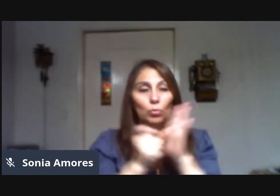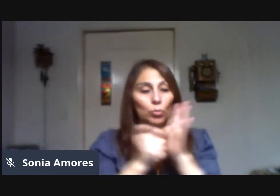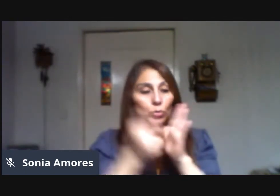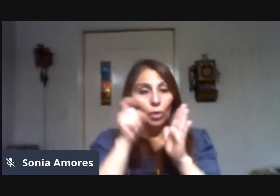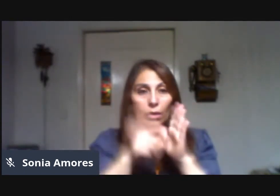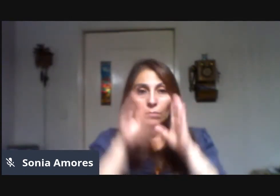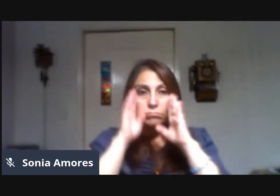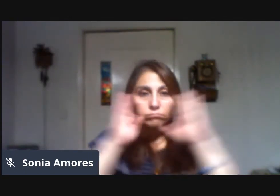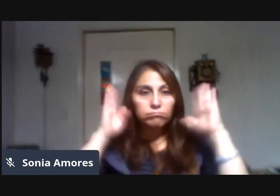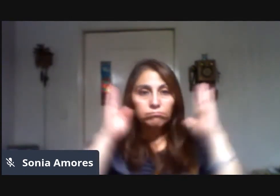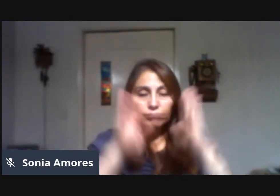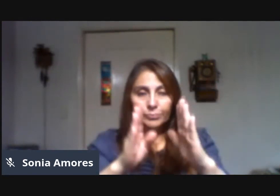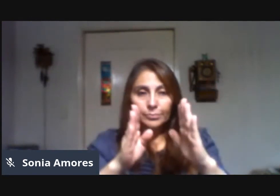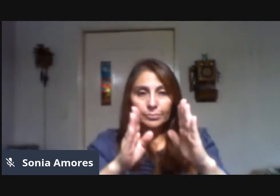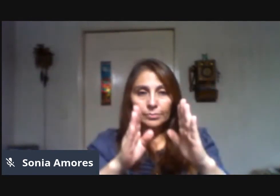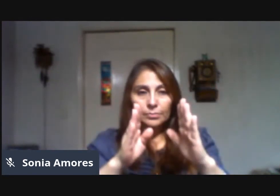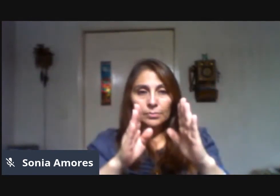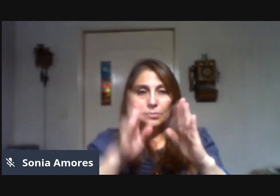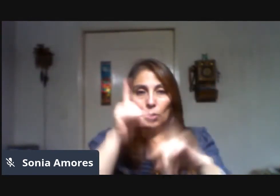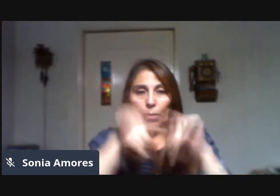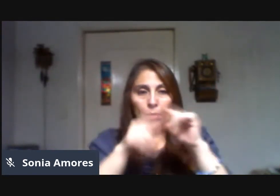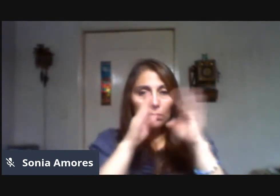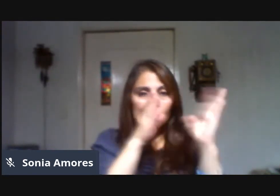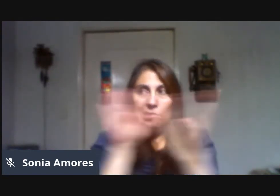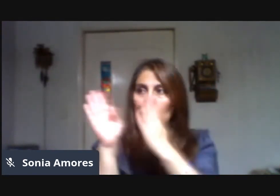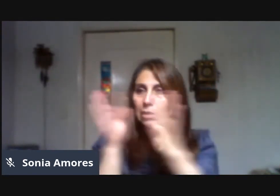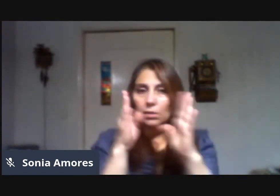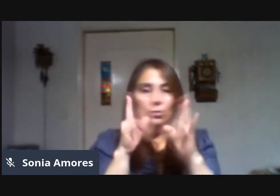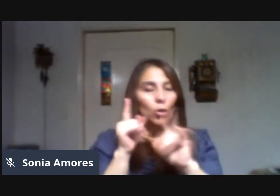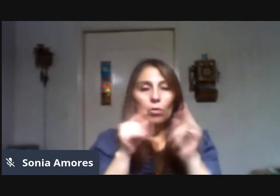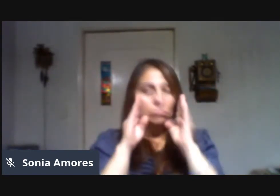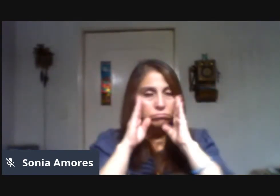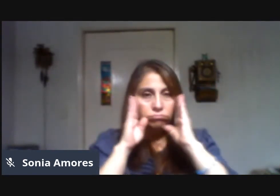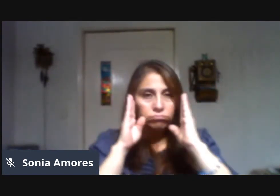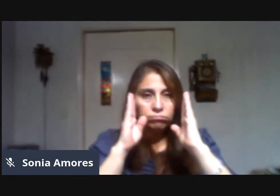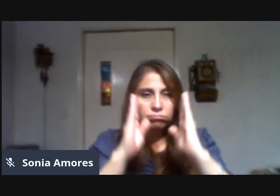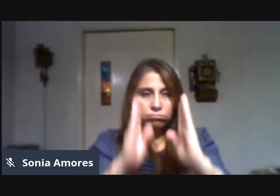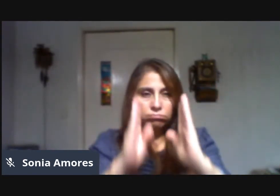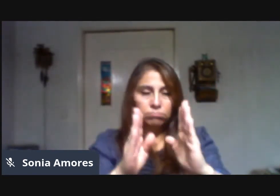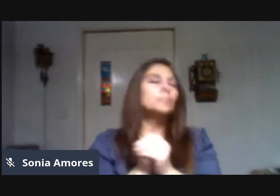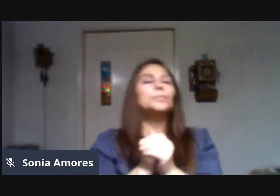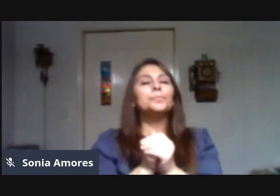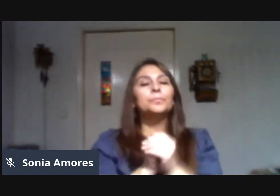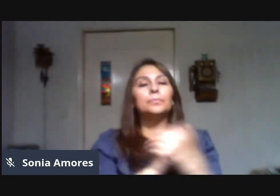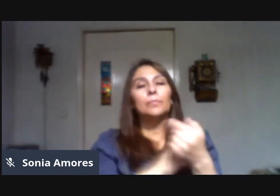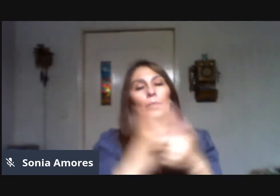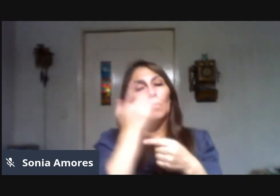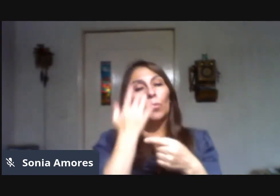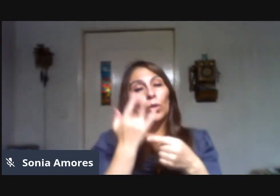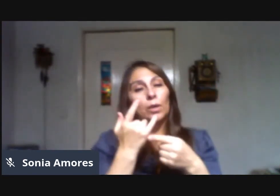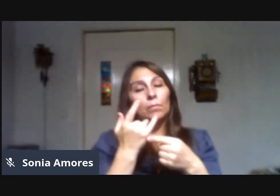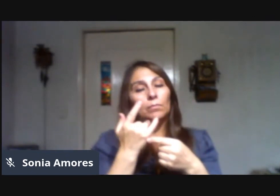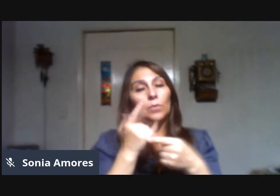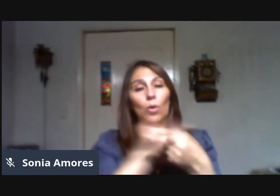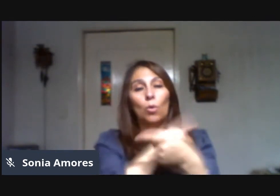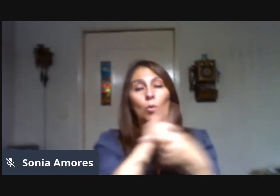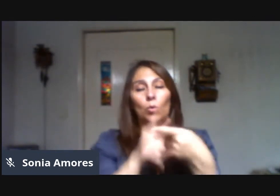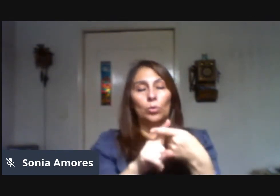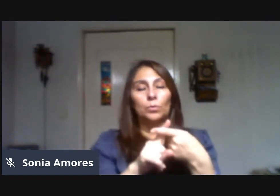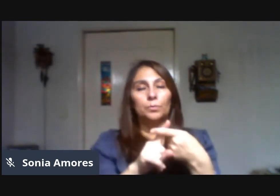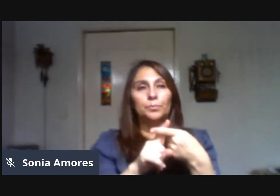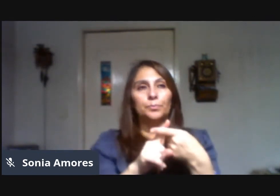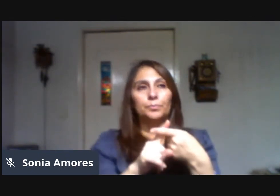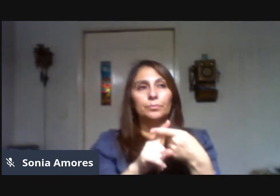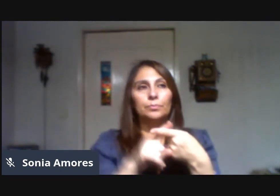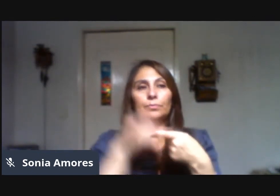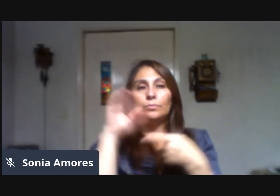nosotros estamos, digamos, desde el lugar en que estamos. Uno, Colombia ha adoptado casi